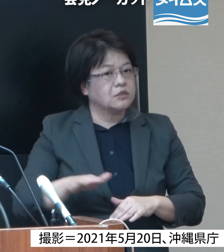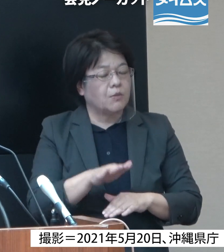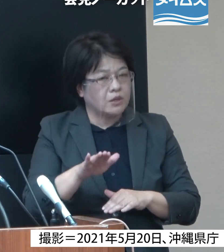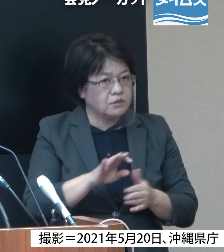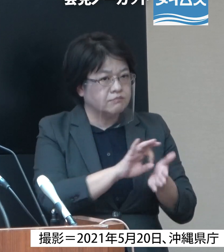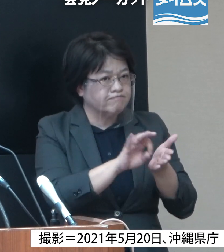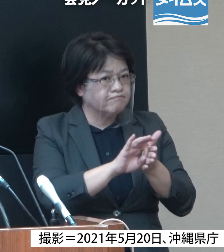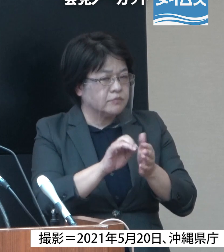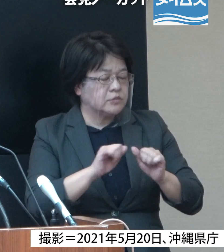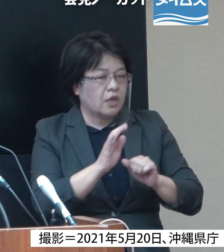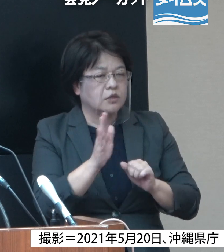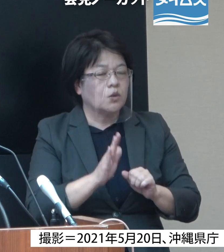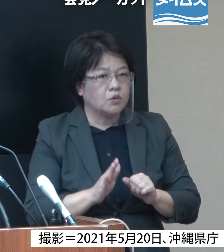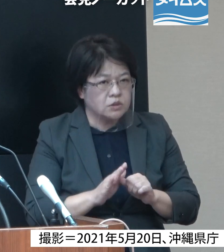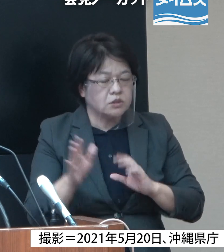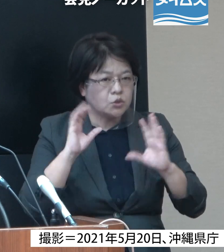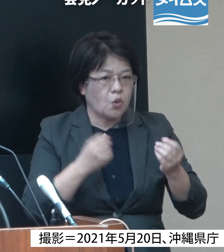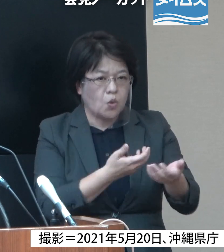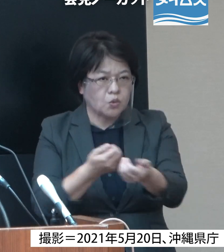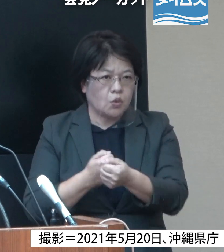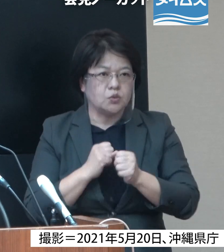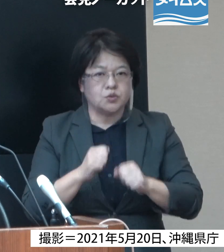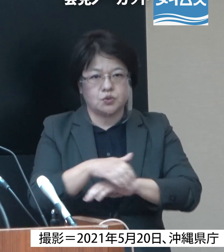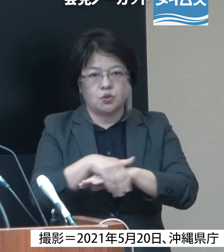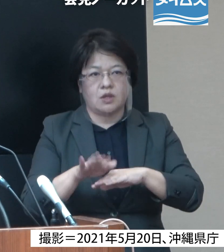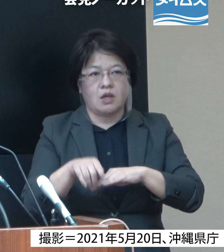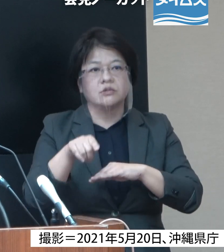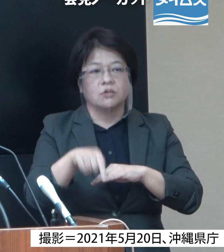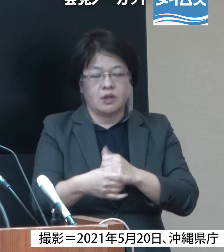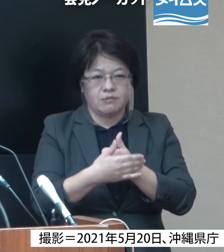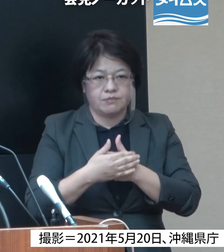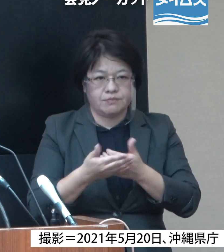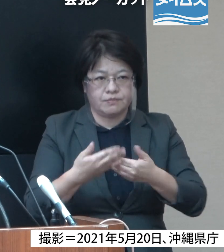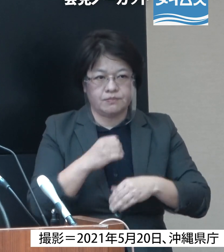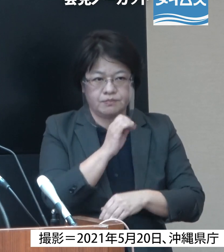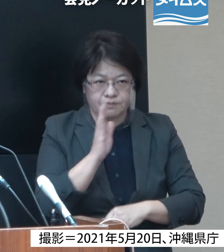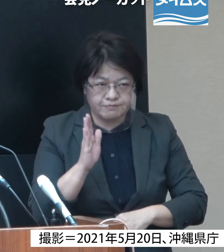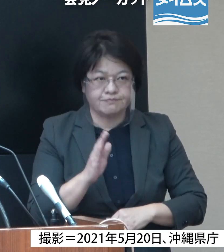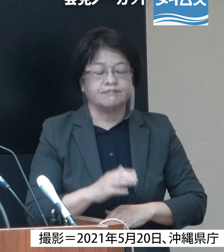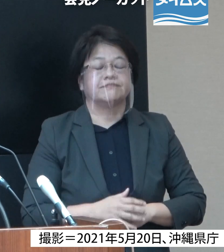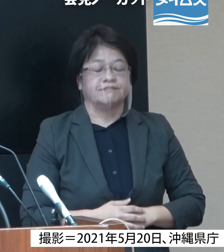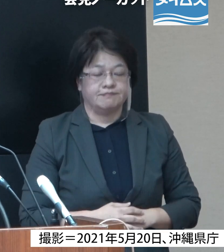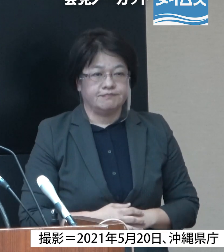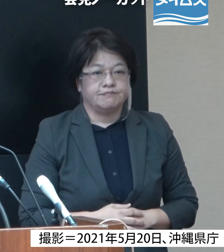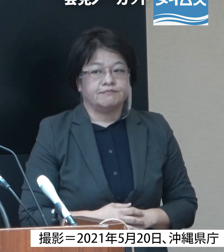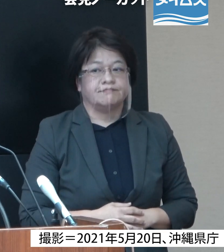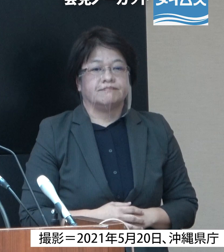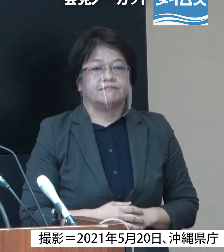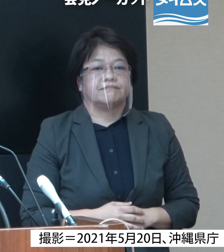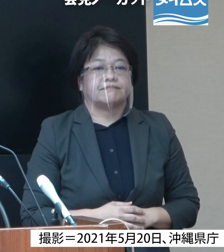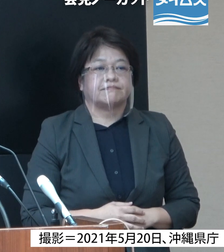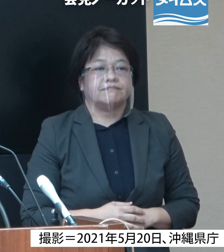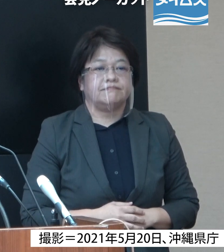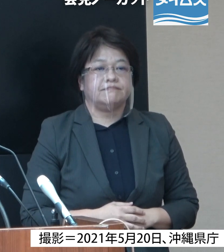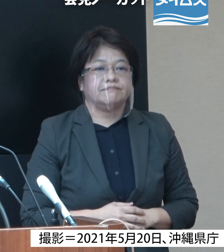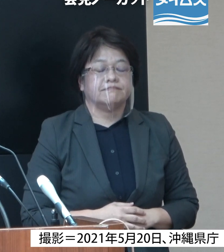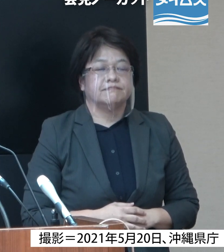請文と合わせて情報を共有しますので、ご協力を呼びかけていただきますようよろしくお願いいたします。